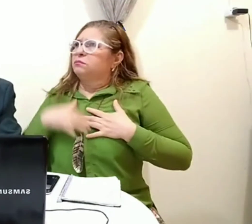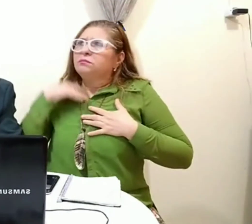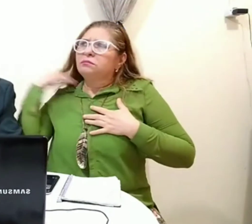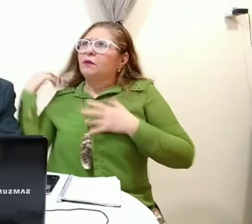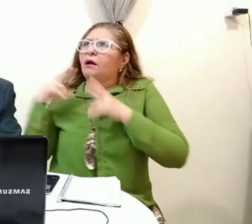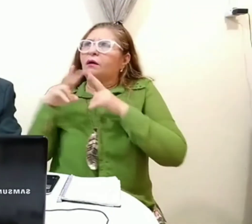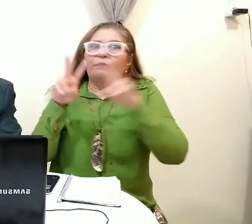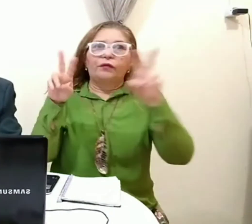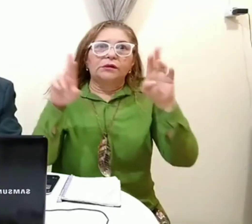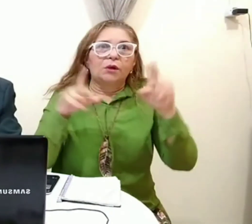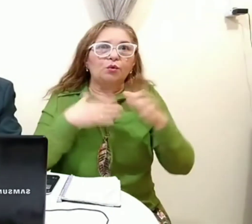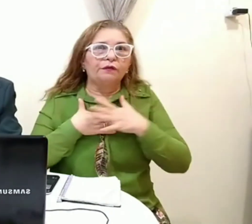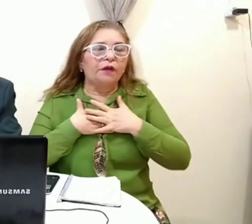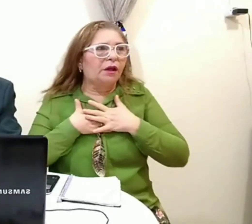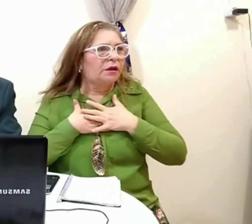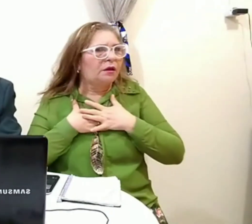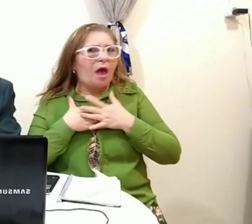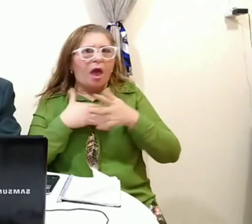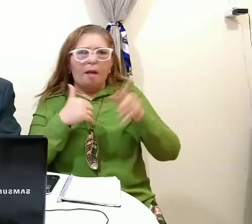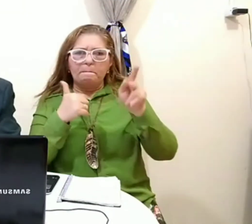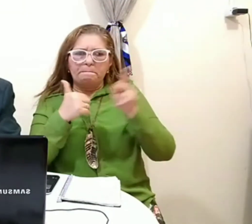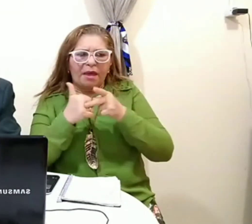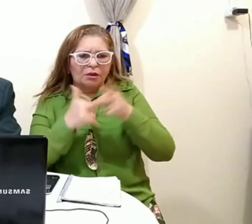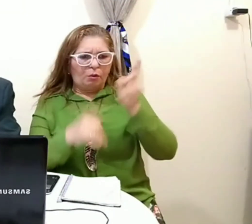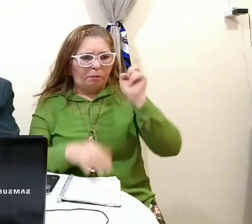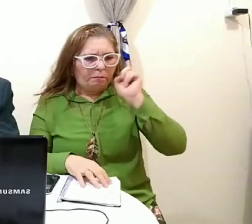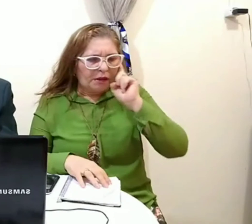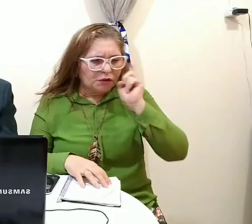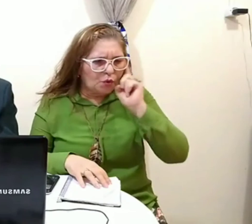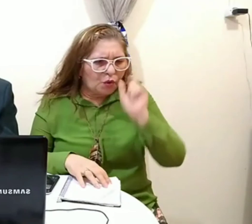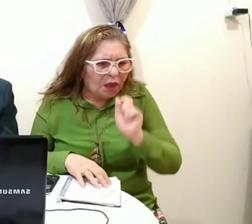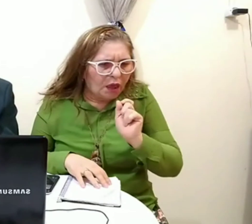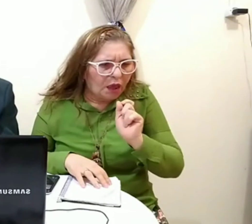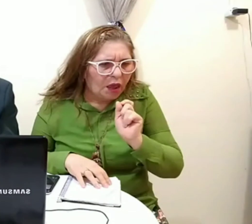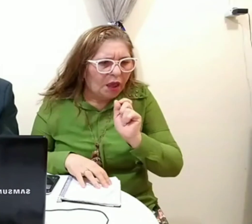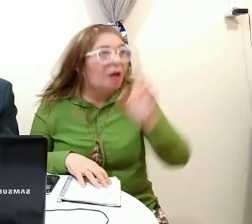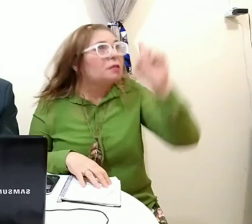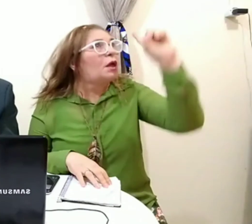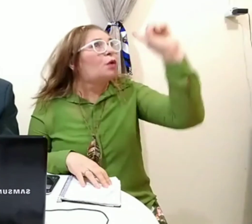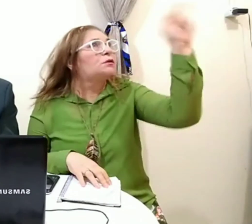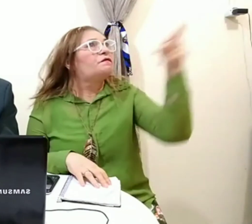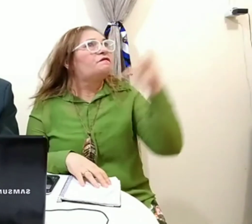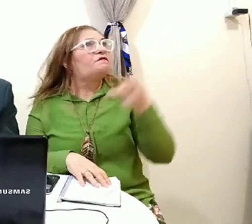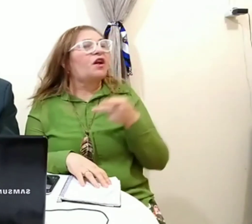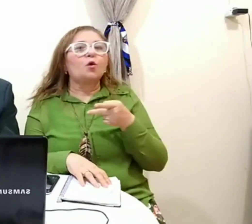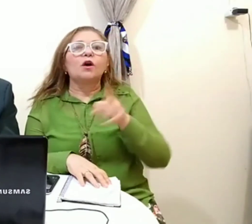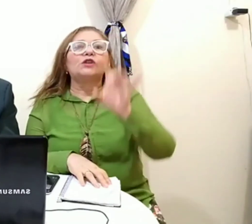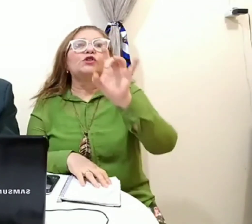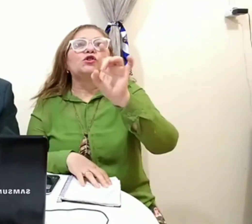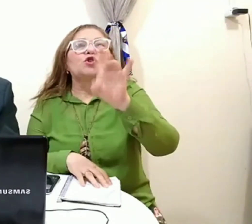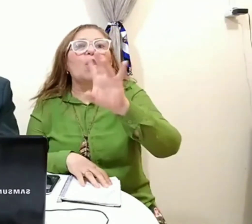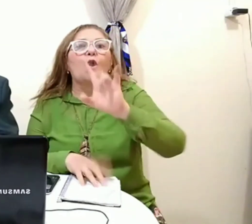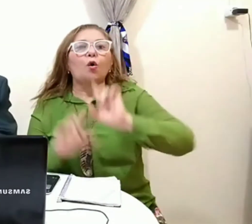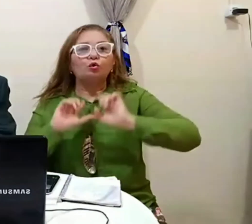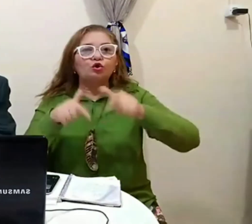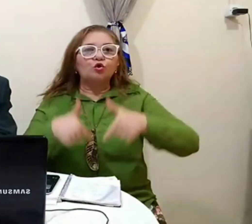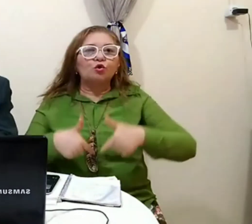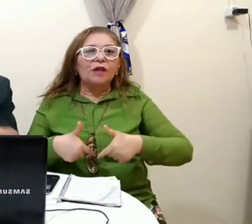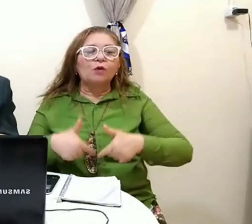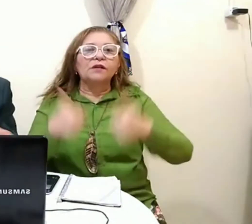querendo mostrar que não só os judeus deveriam ter a oportunidade de ouvir a pregação da palavra, mas